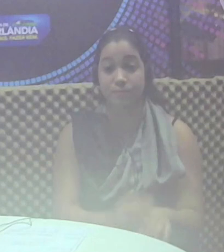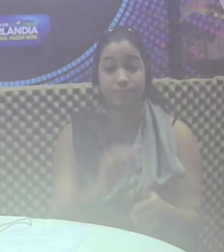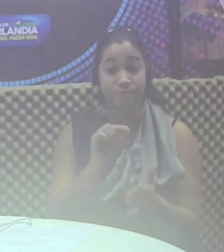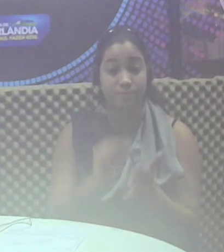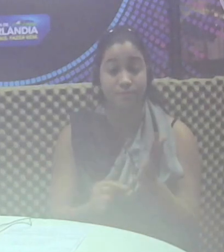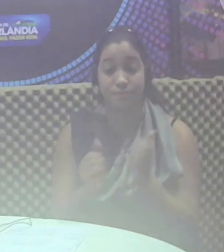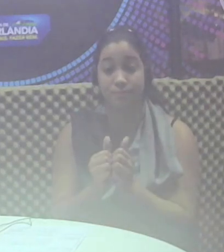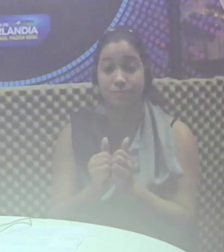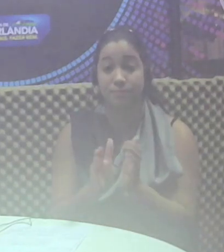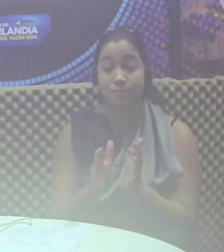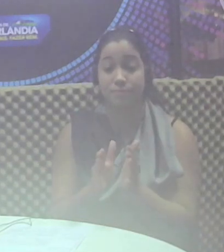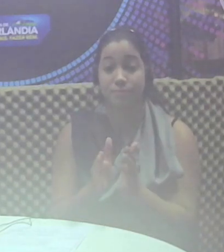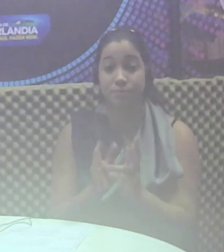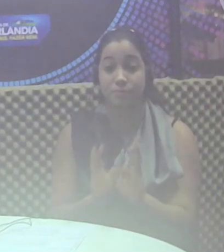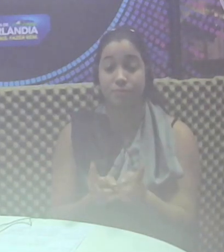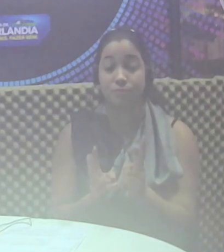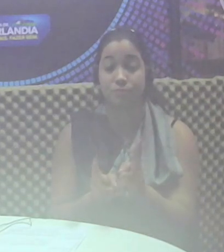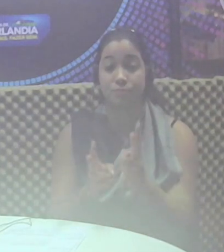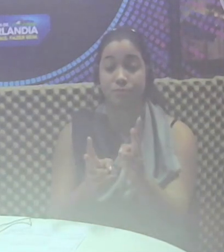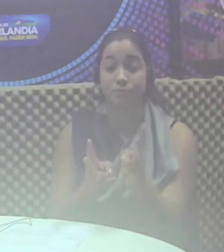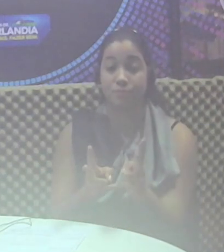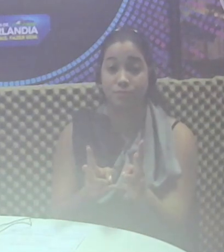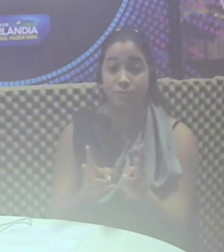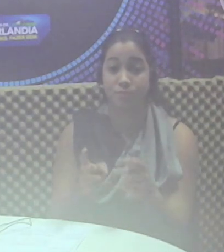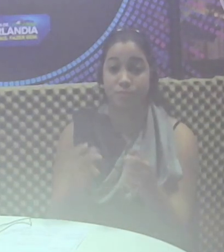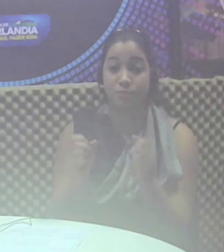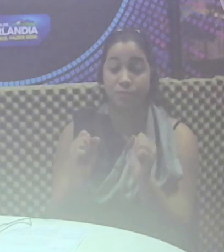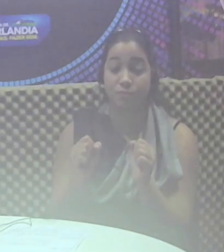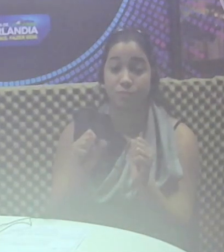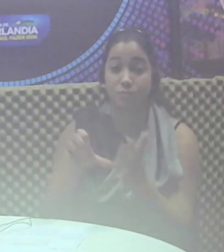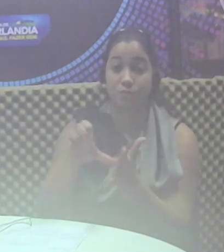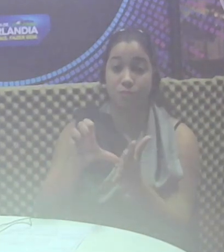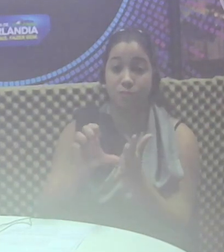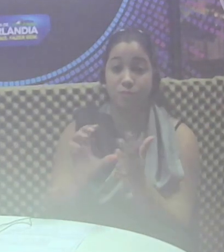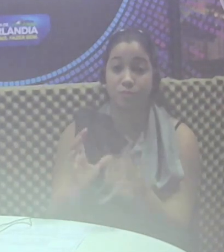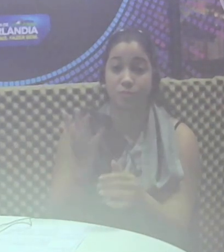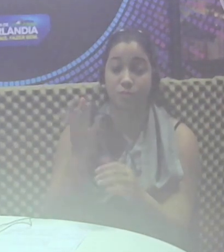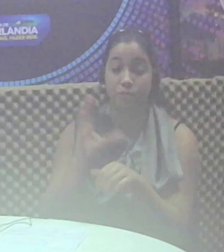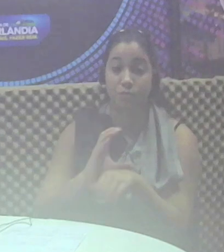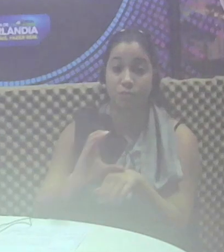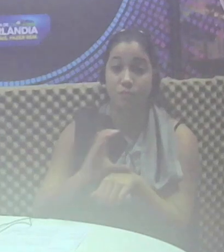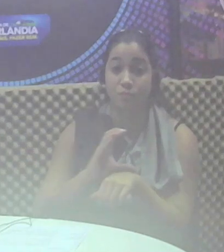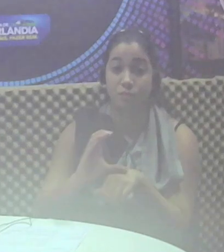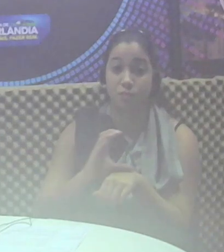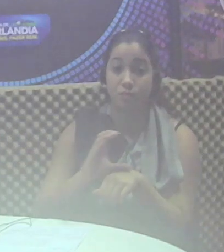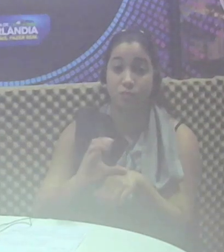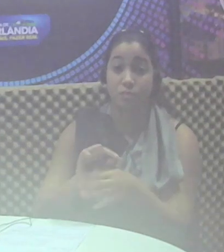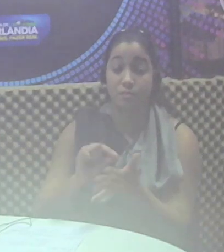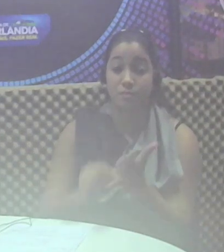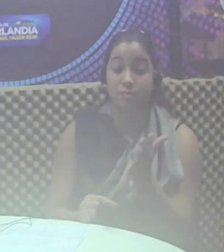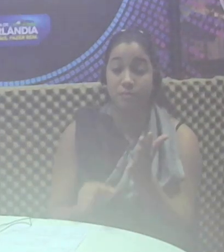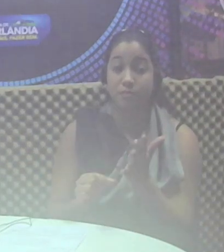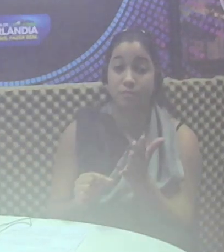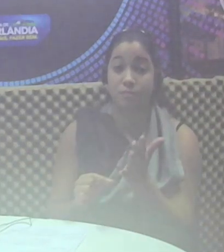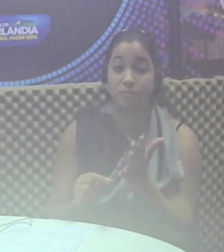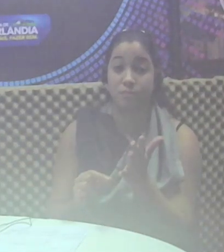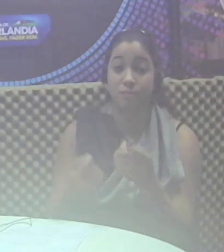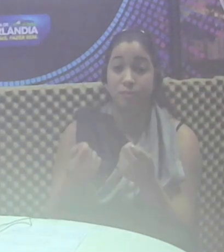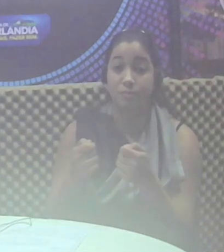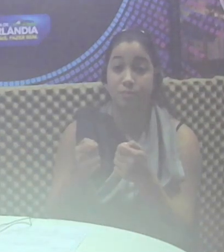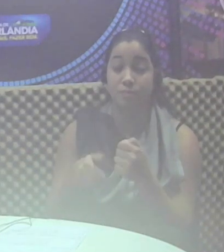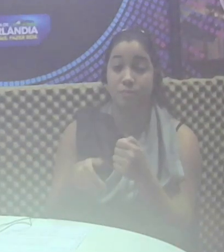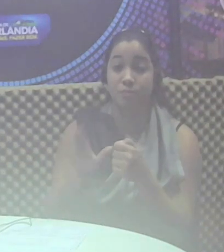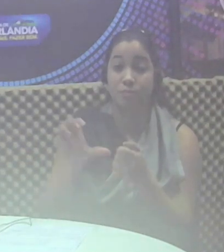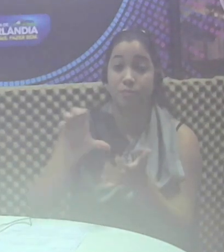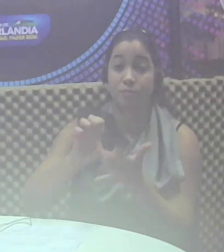estão abertas permanentemente e devem ser feitas no local de realização do curso. Para se inscrever, basta ir até um dos